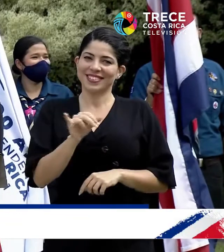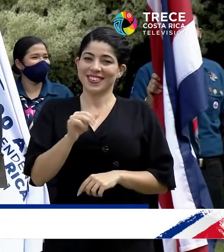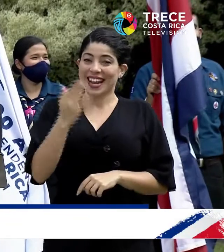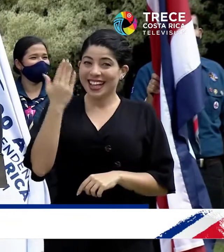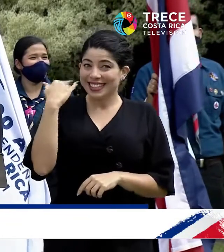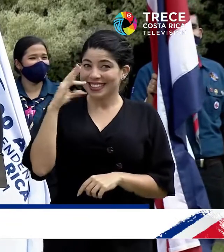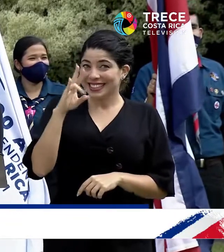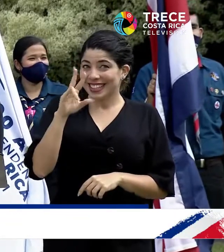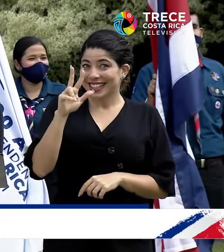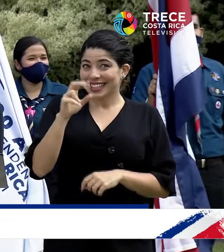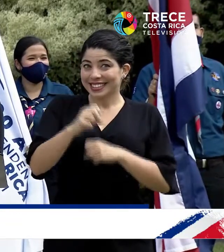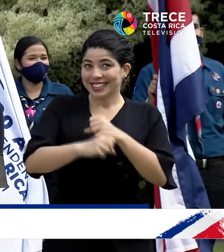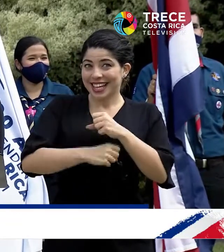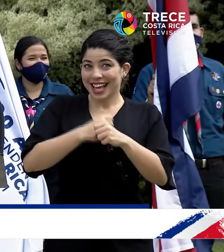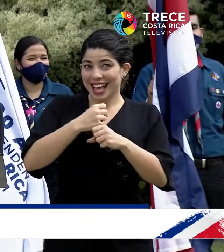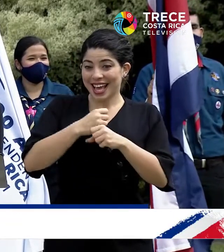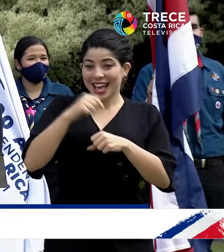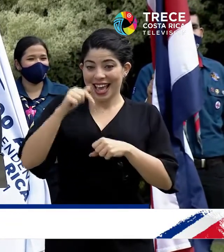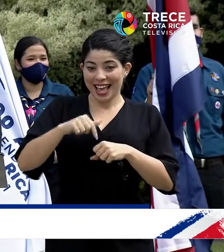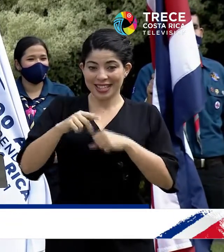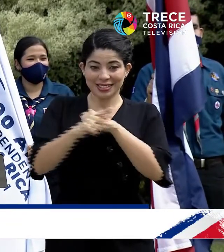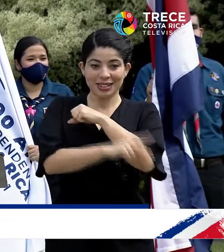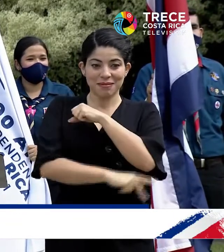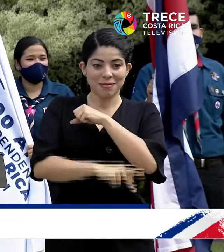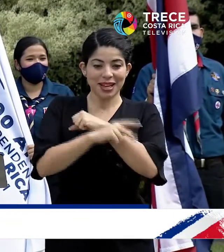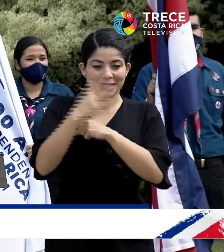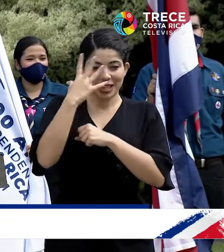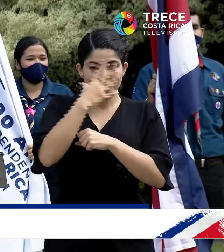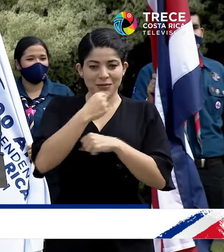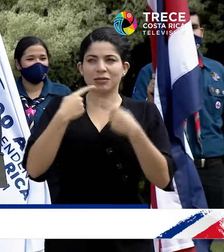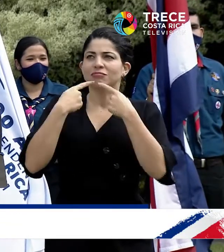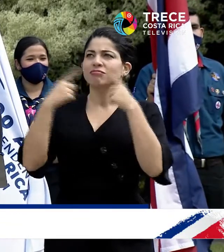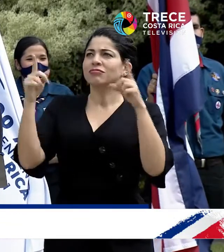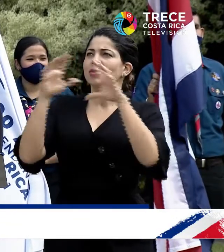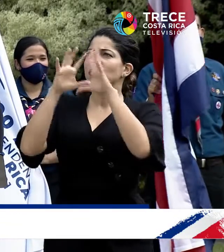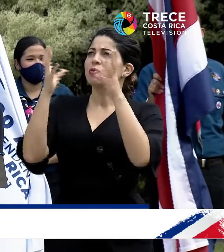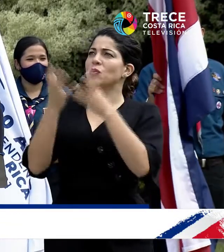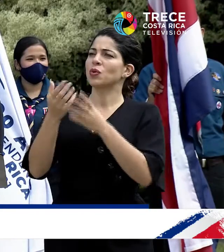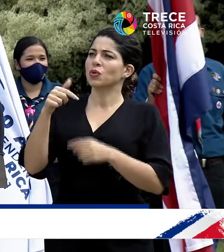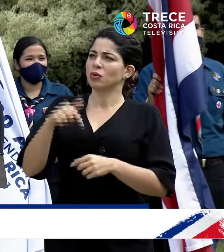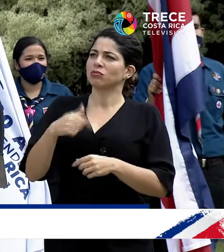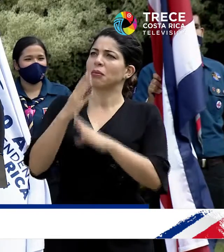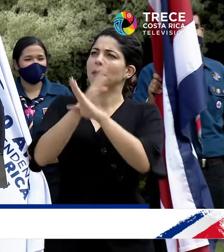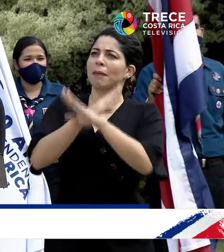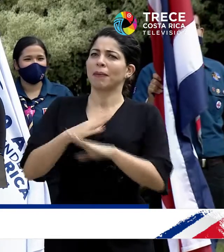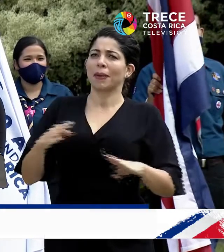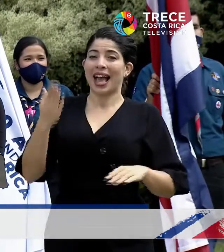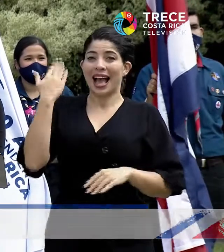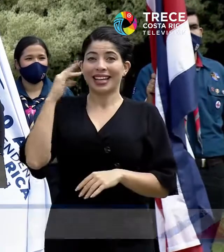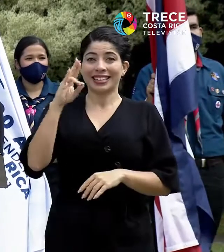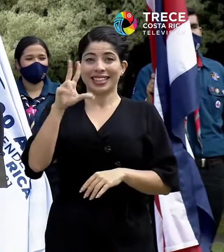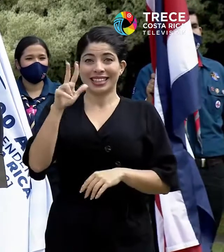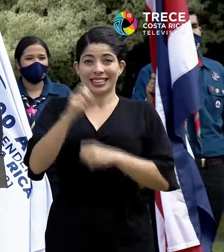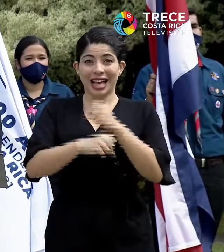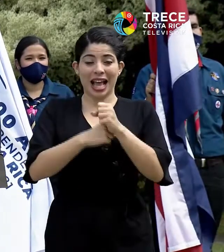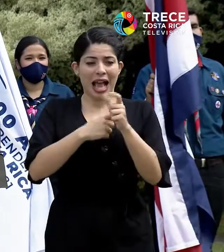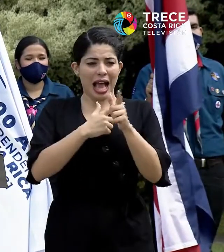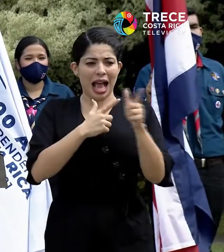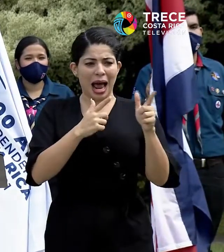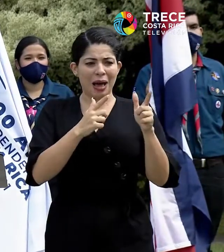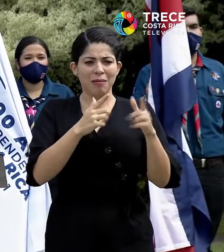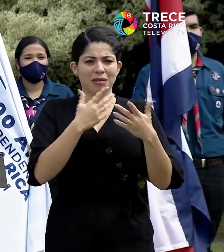73 años, esta hermosa tierra le declaró la paz al mundo. Hace 73 años callamos las armas y